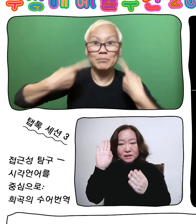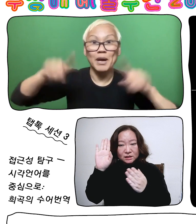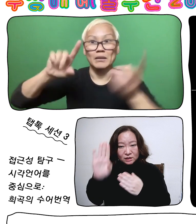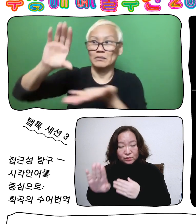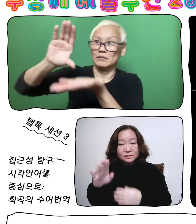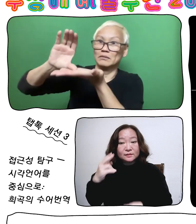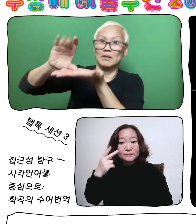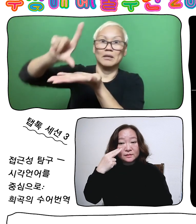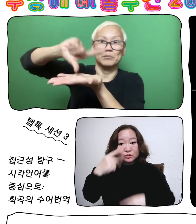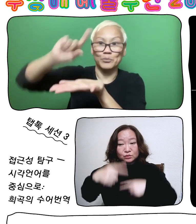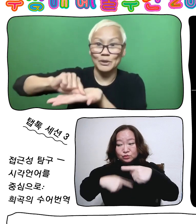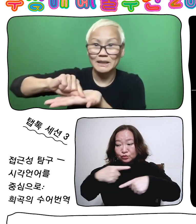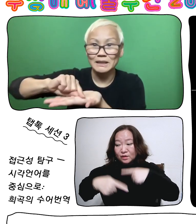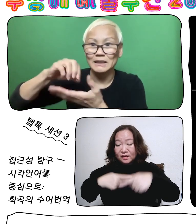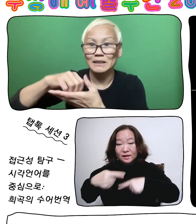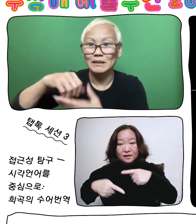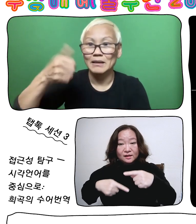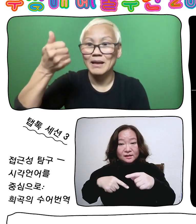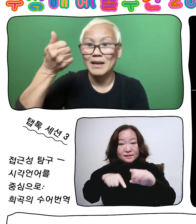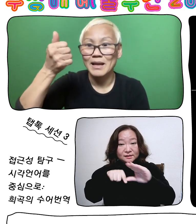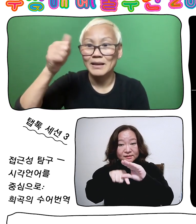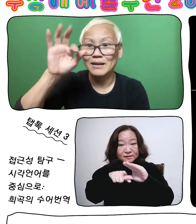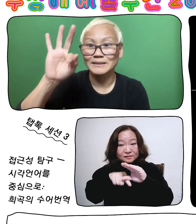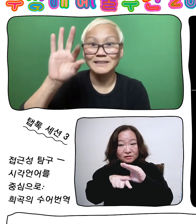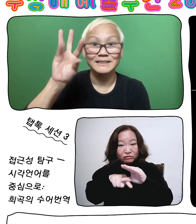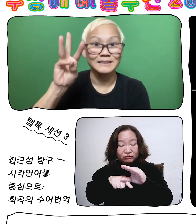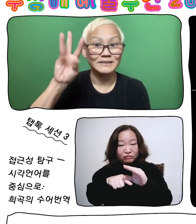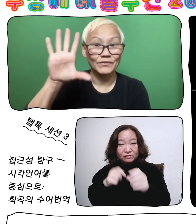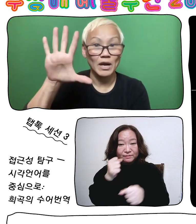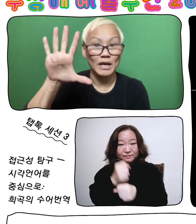미국 수어 사전이 만들어지기 시작한 시기는